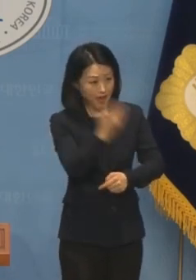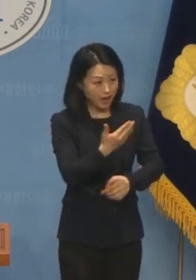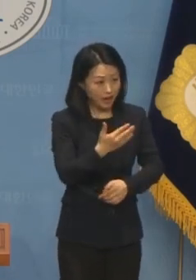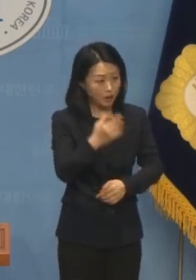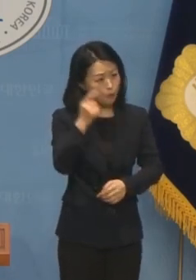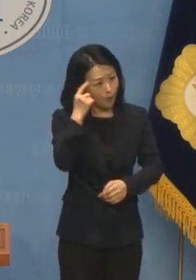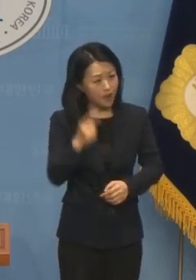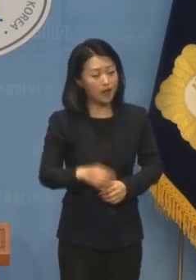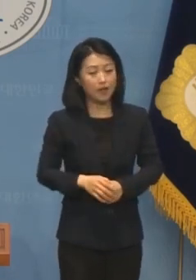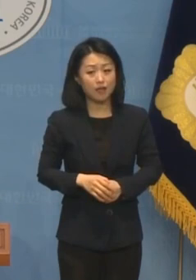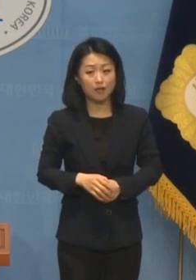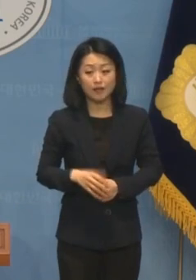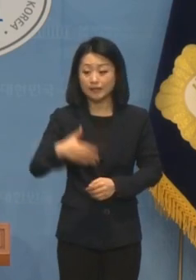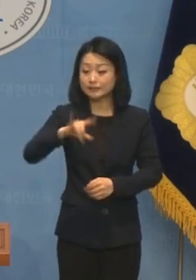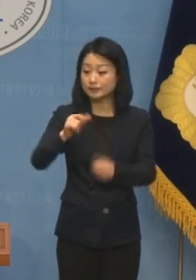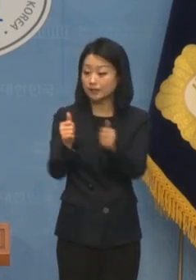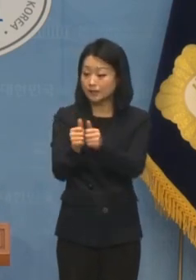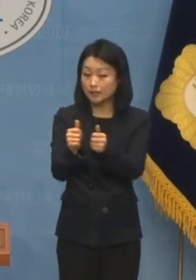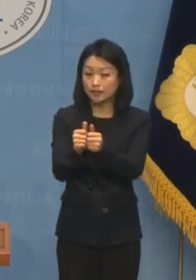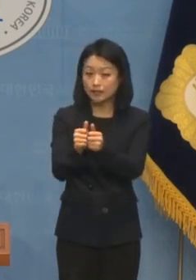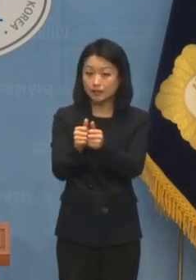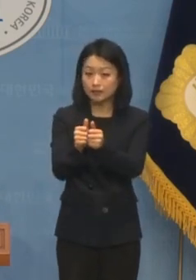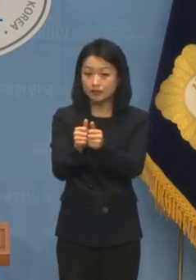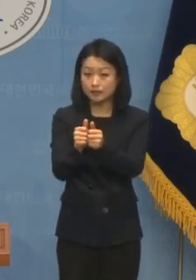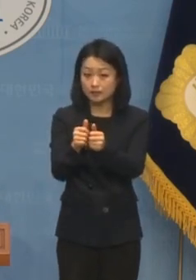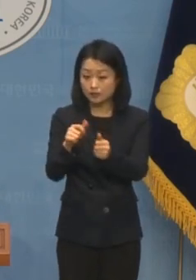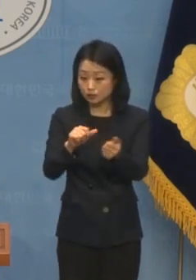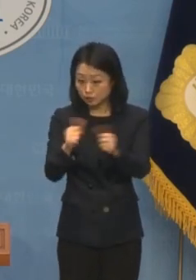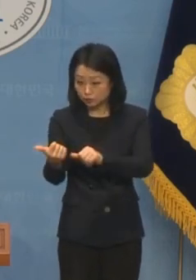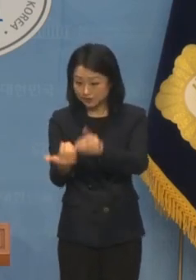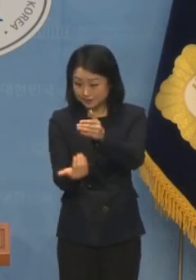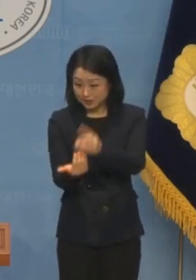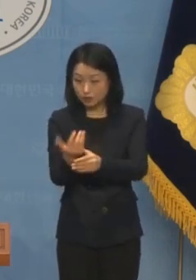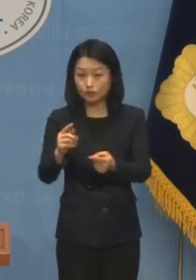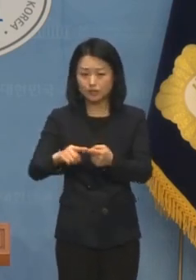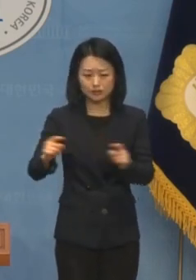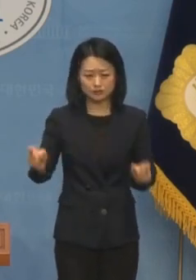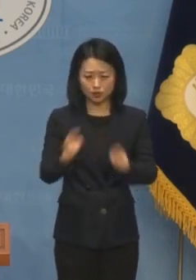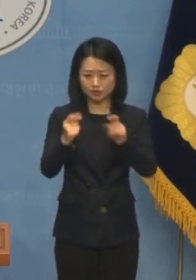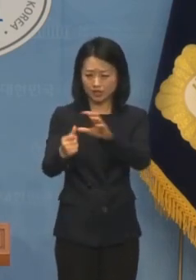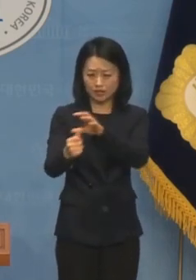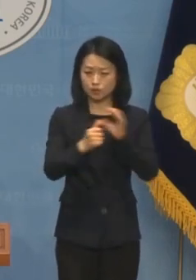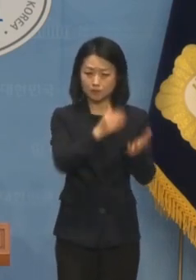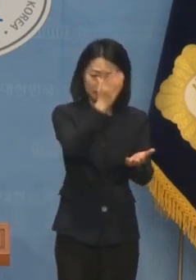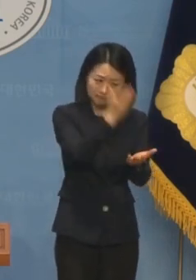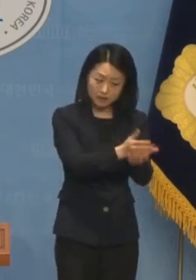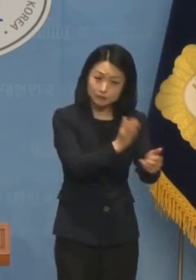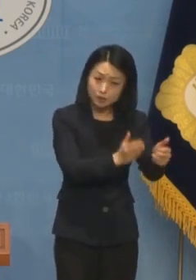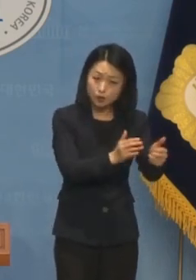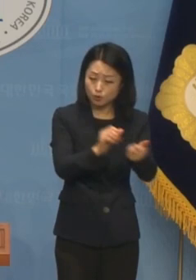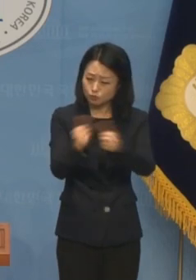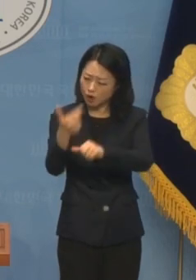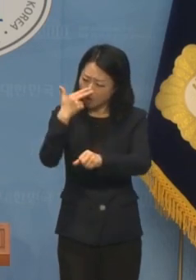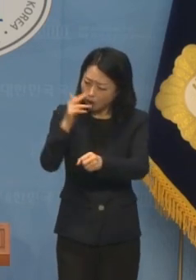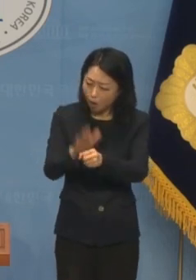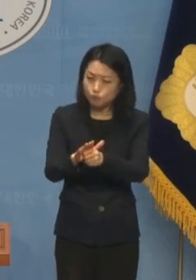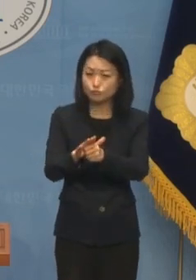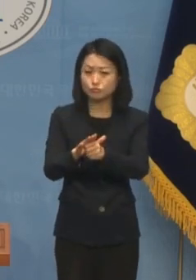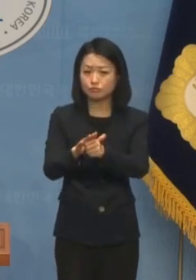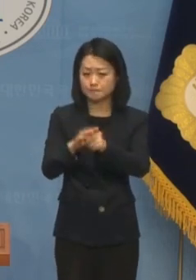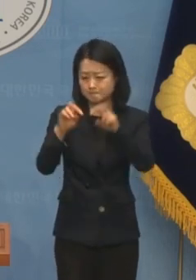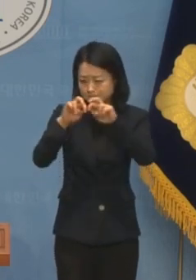최상병 특검법은 단 한 번도 정쟁의 대상이 아니었습니다. 억울한 죽음을 밝히는